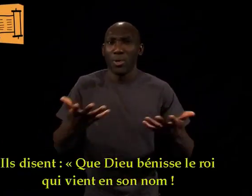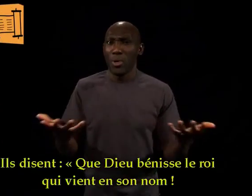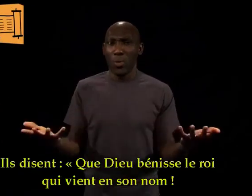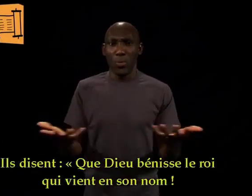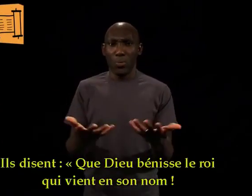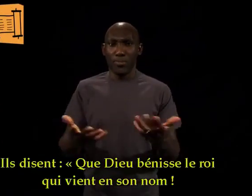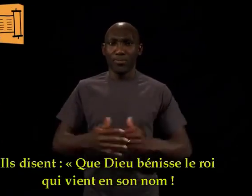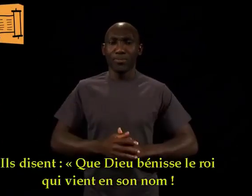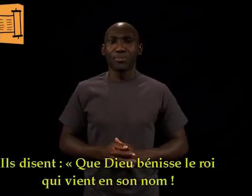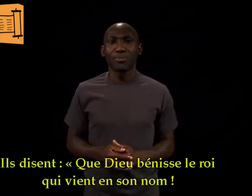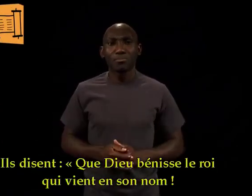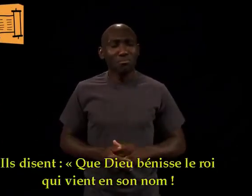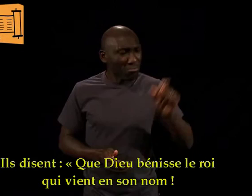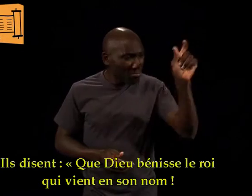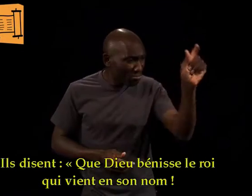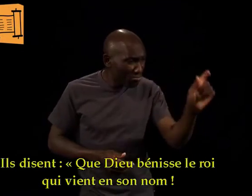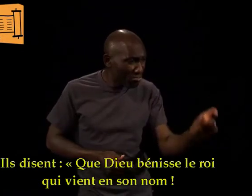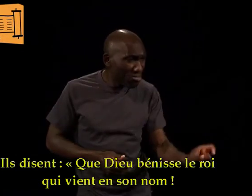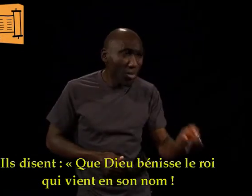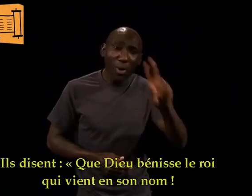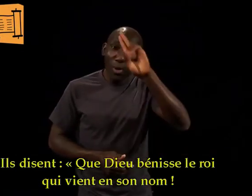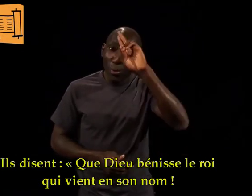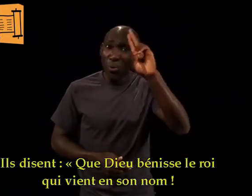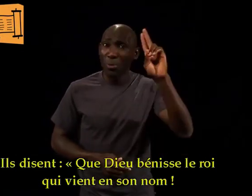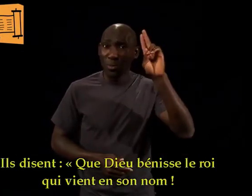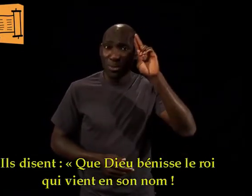Ils disent: Que Dieu bénisse le roi qui vient en son nom.